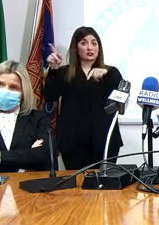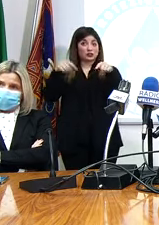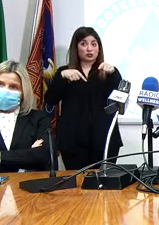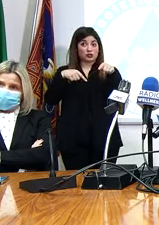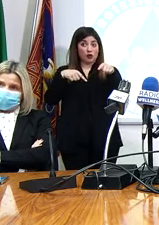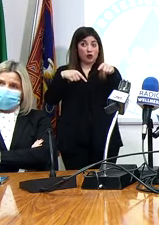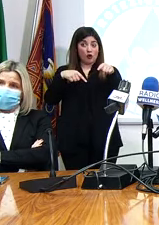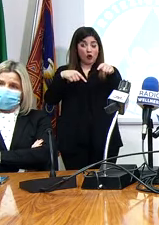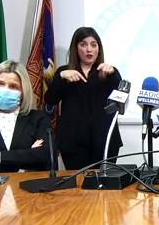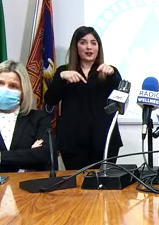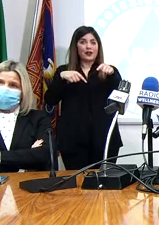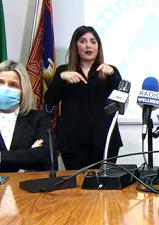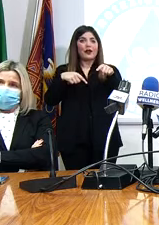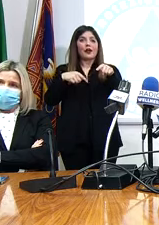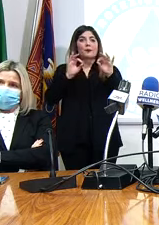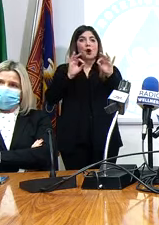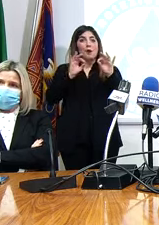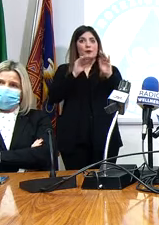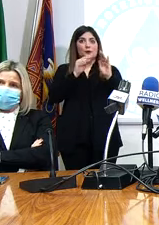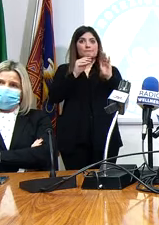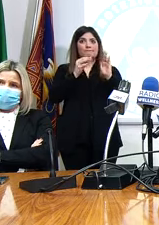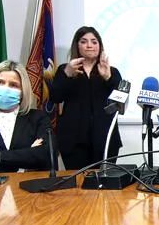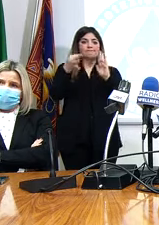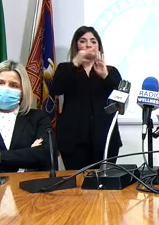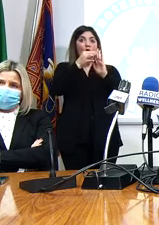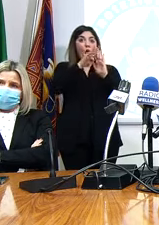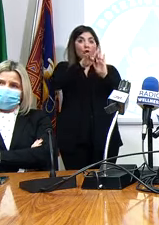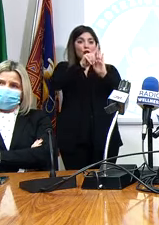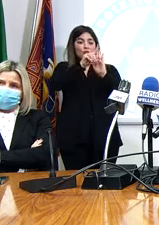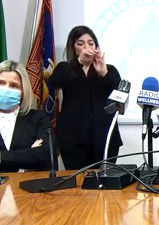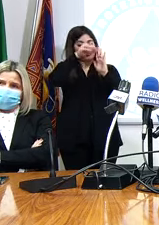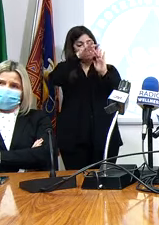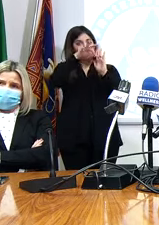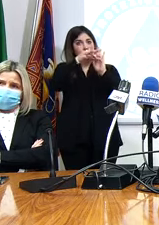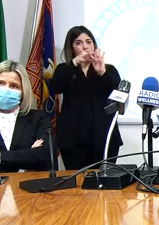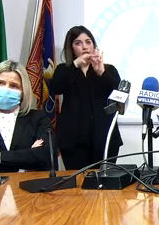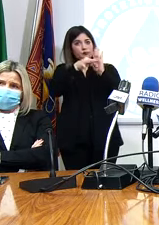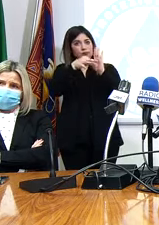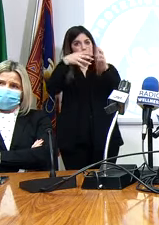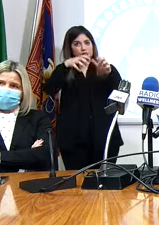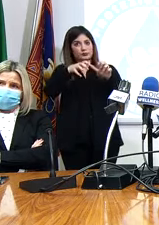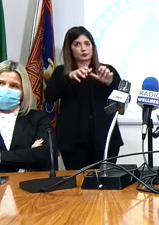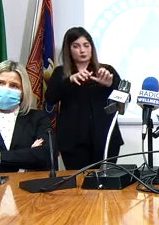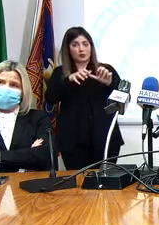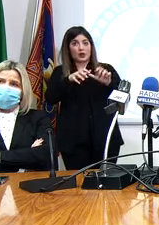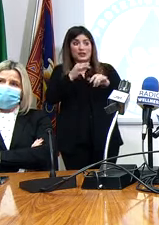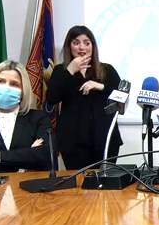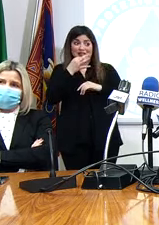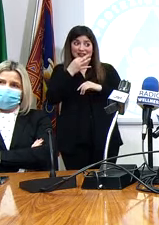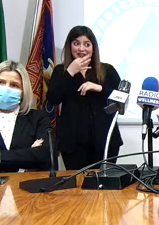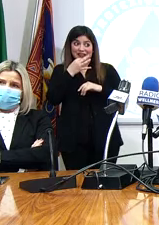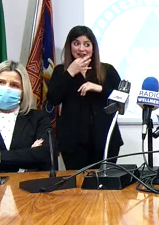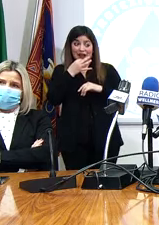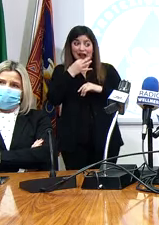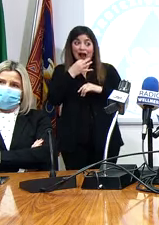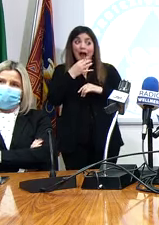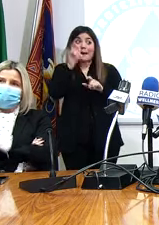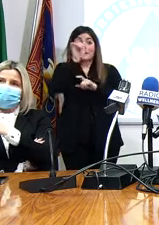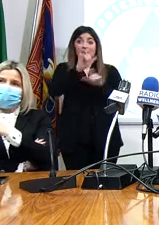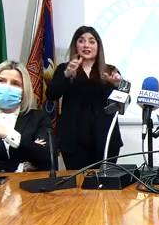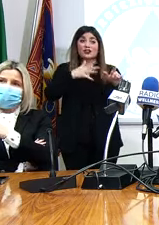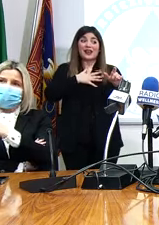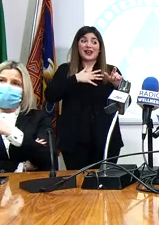40, 39, 38. Quindi il piano d'azione regionale prevede di vaccinare prima gli ottantenni e poi gli over 90, è